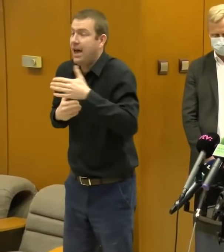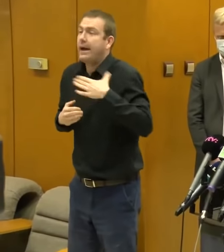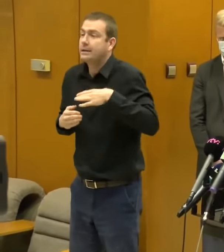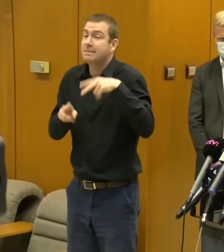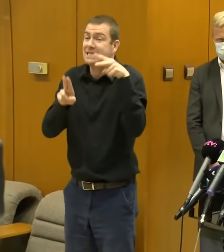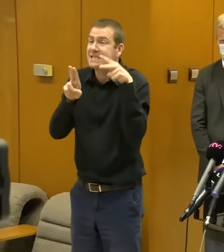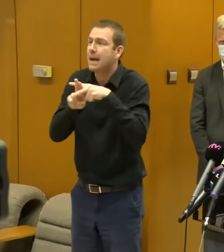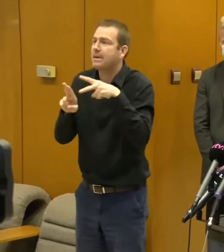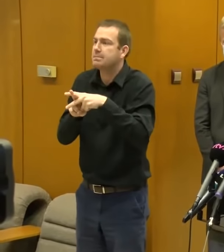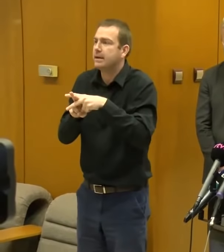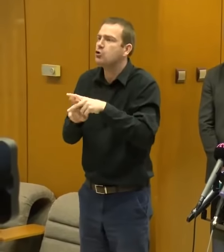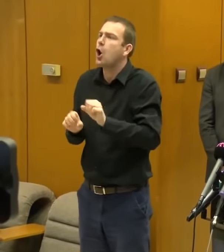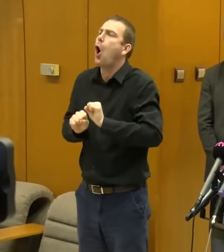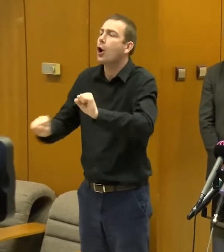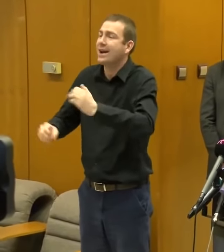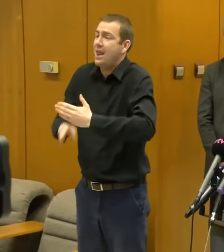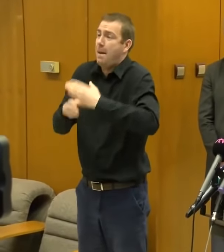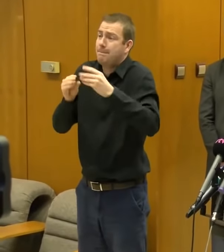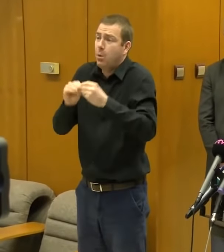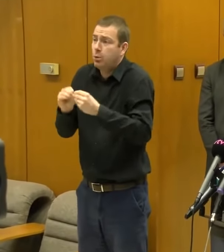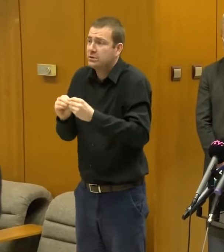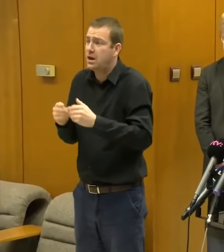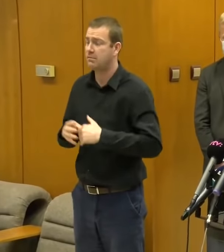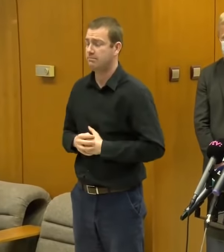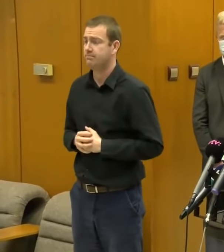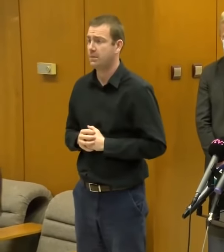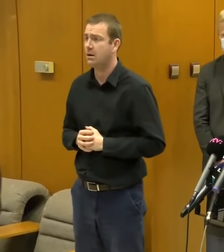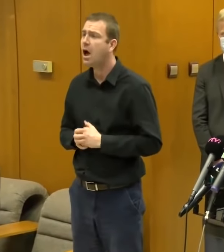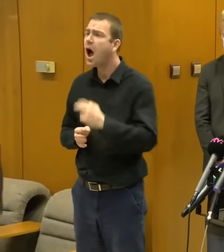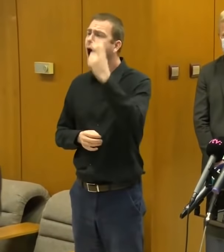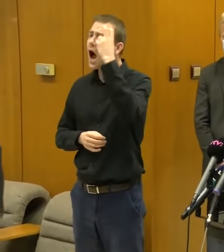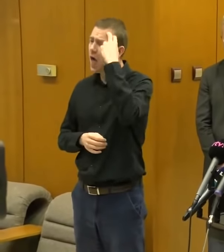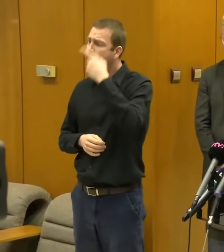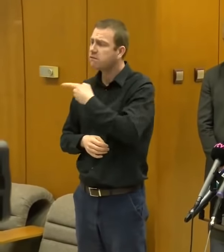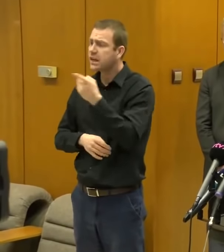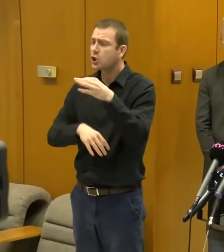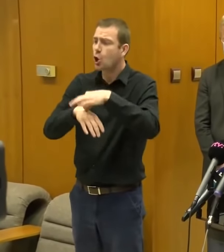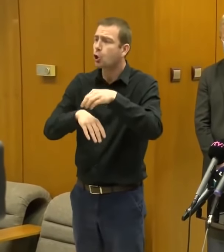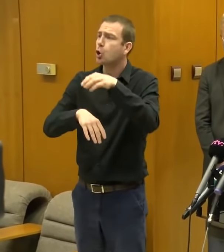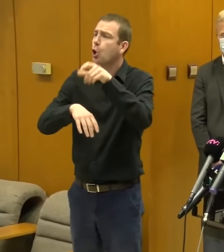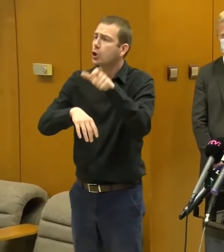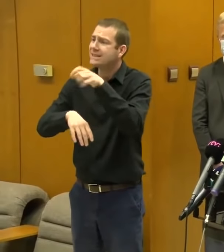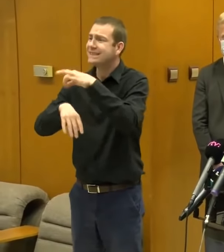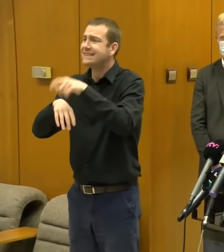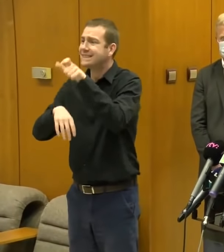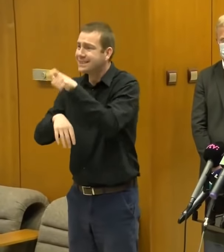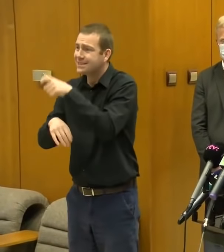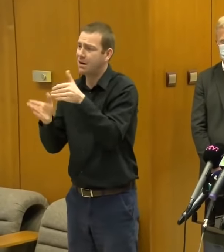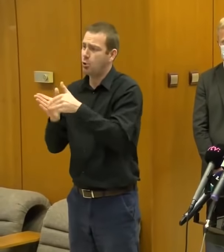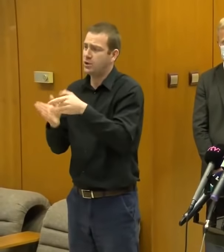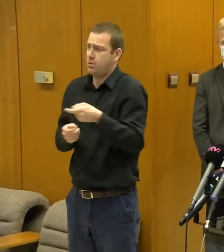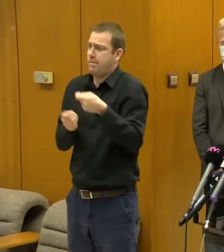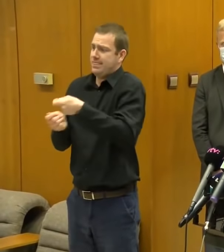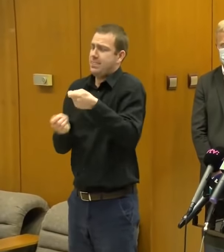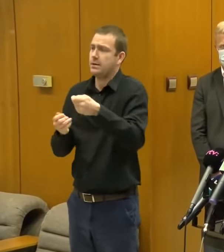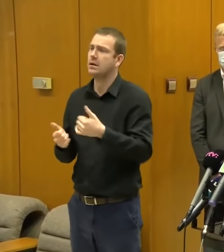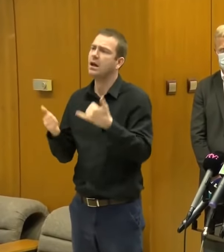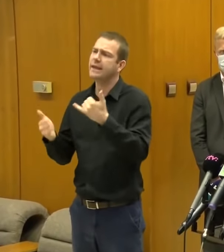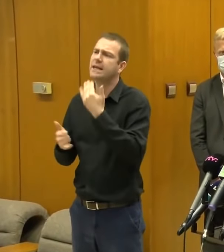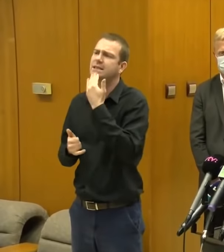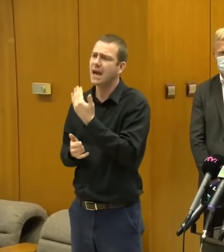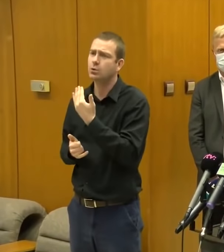zdravotných alebo ochranných pomôcok, aby sme najmä týchto ľudí v prvej línii mohli chrániť. Ale ďakujem vám veľmi pekne teraz, lebo my sme si